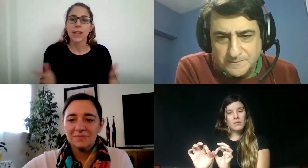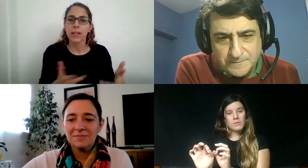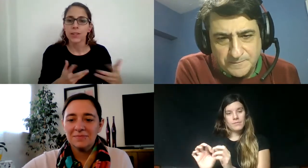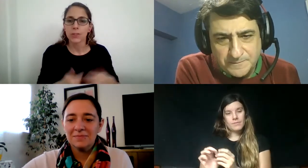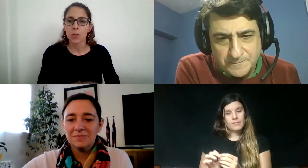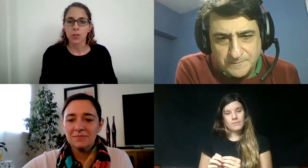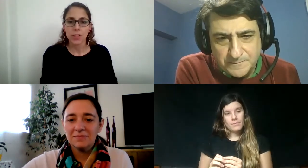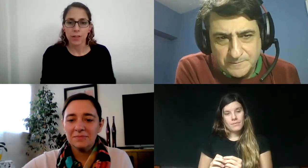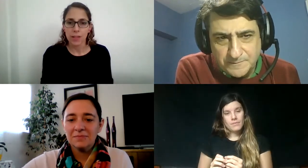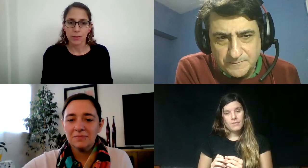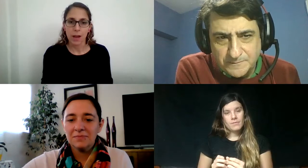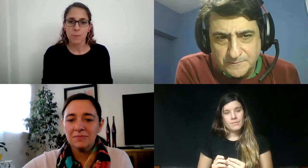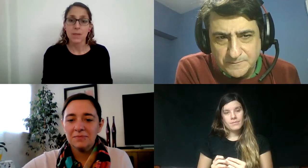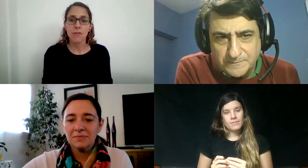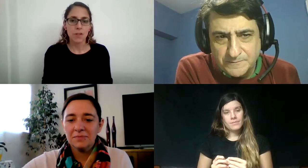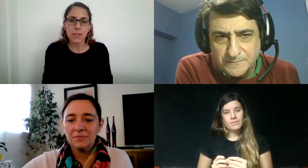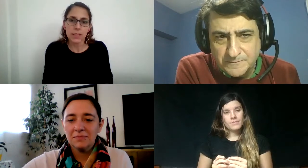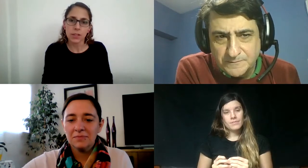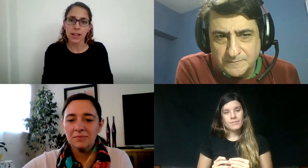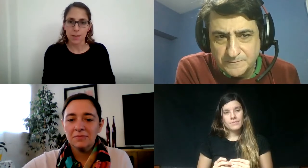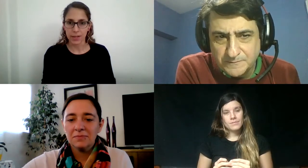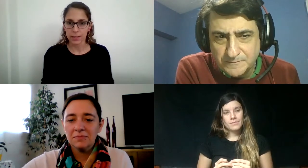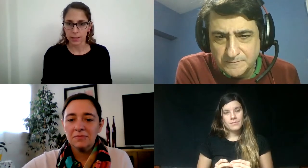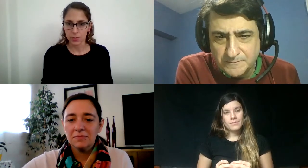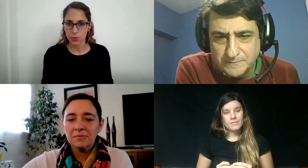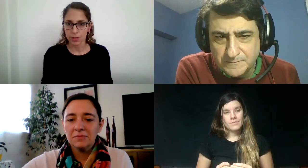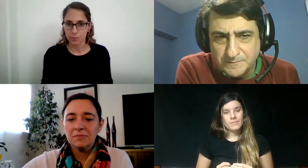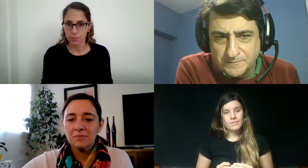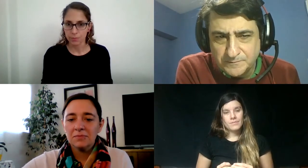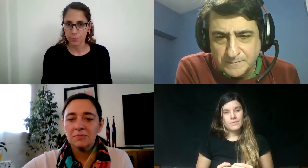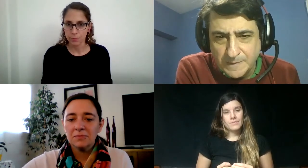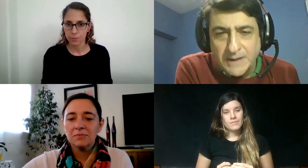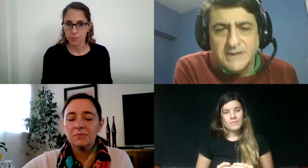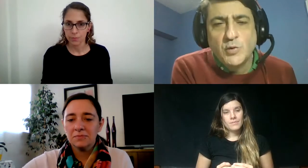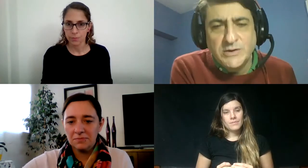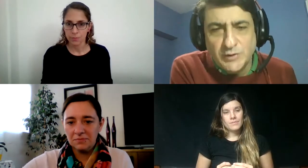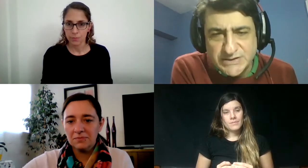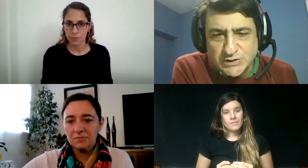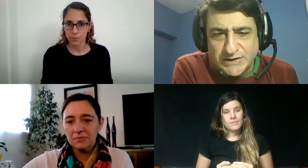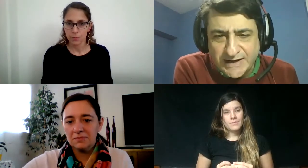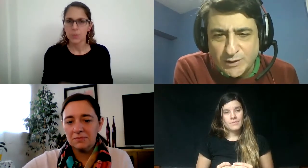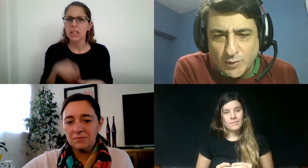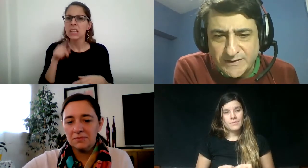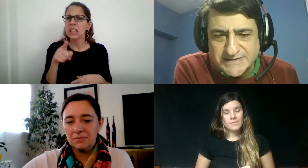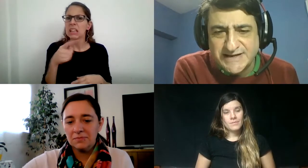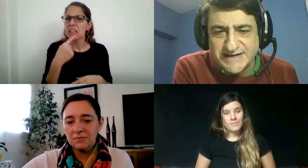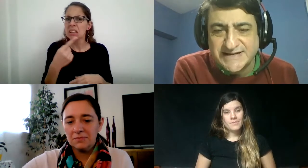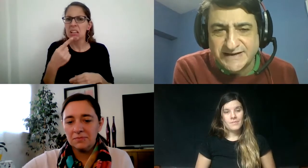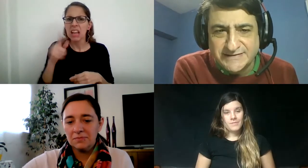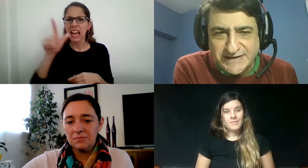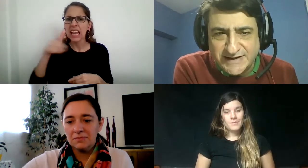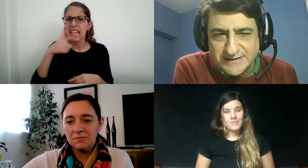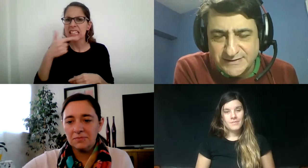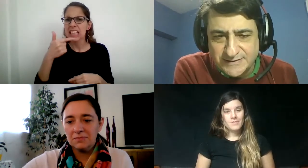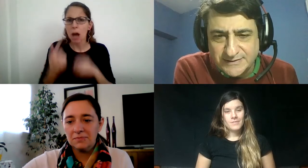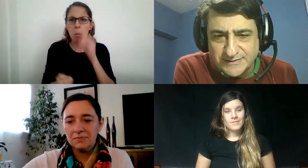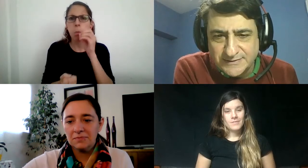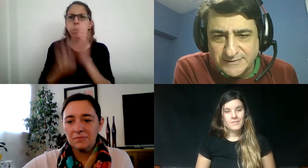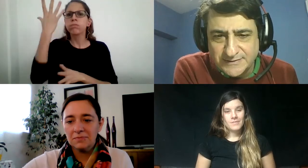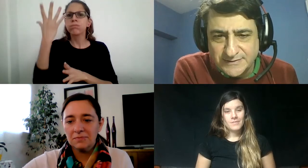más o menos en todo el mundo se habla de una misma forma, sino que cada país tiene la suya. ¿Y cuándo nació la lengua de señas